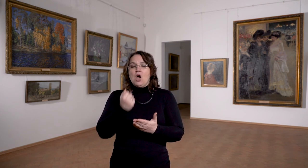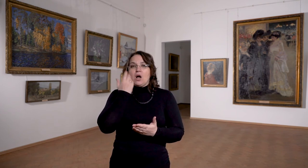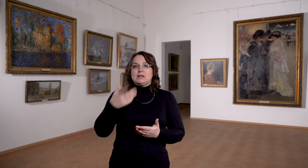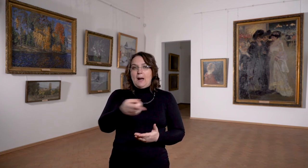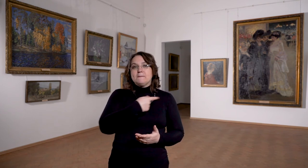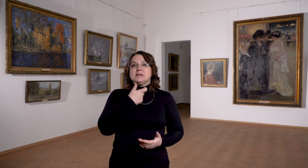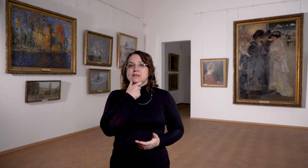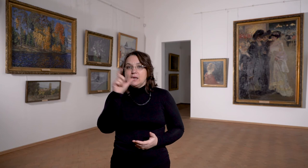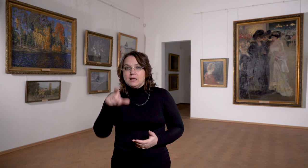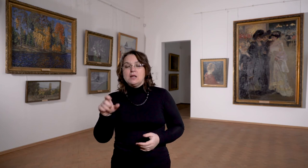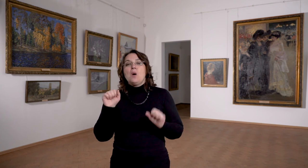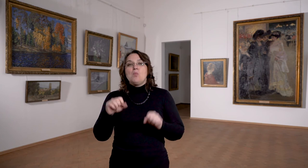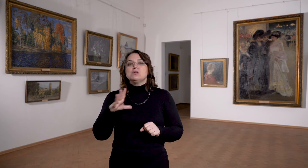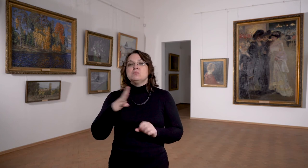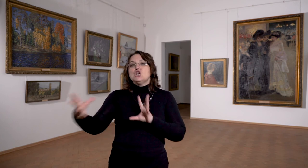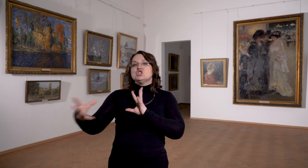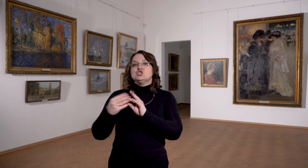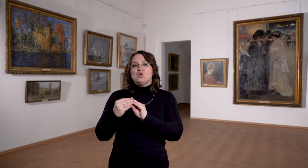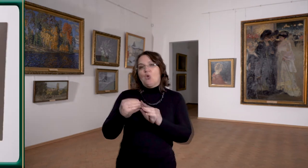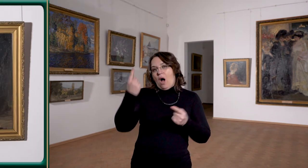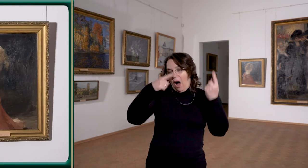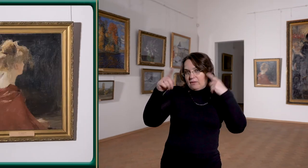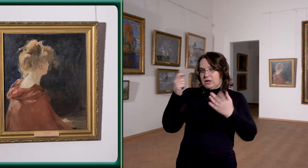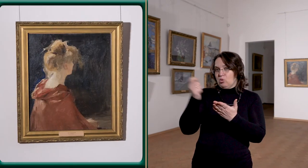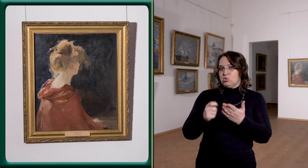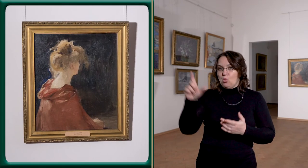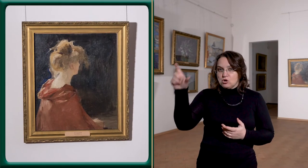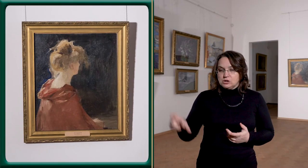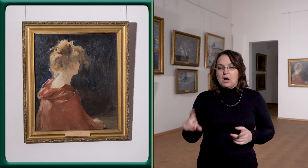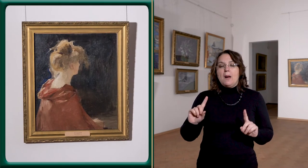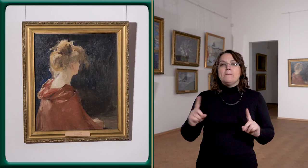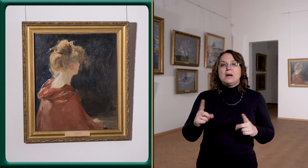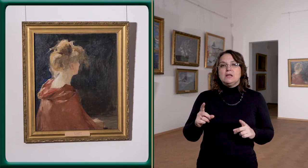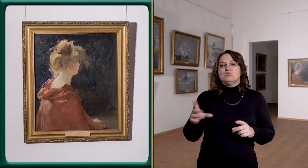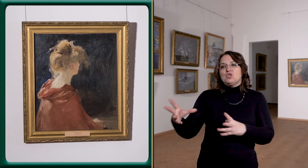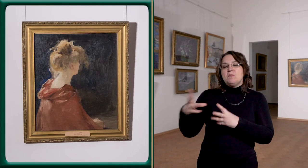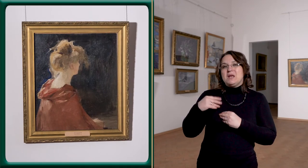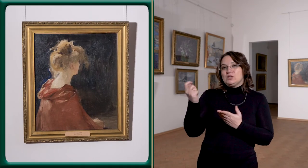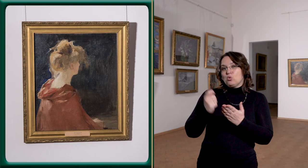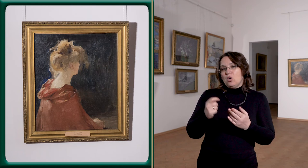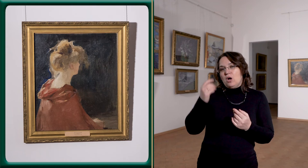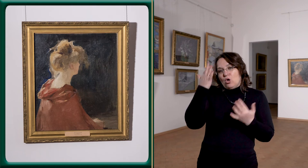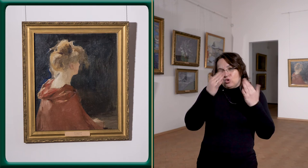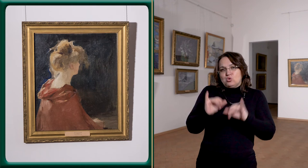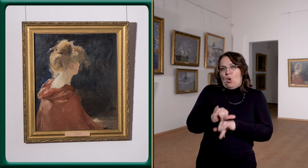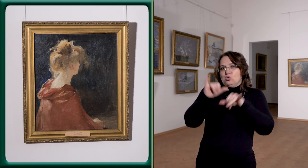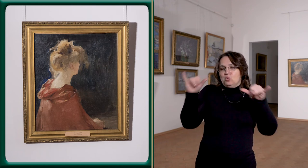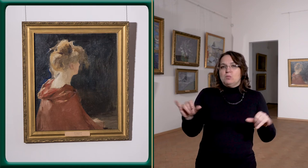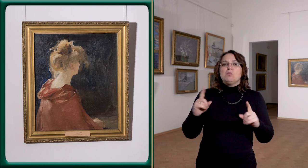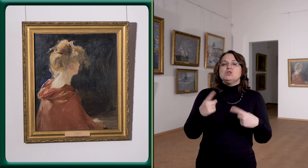художника, потому что вместе с ним додумываем, почему такое поэтичное название «Чайная роза» представил Цианглинский на наш